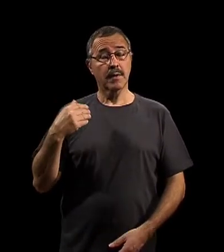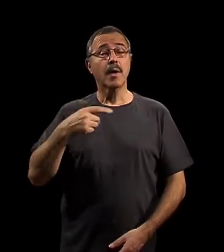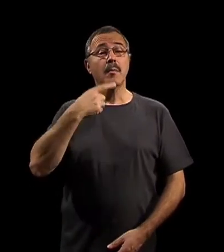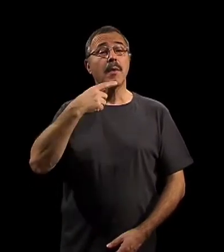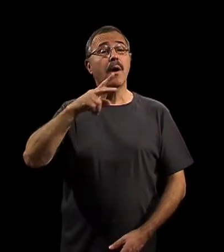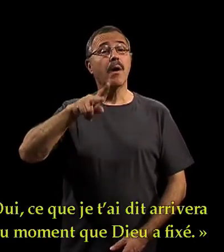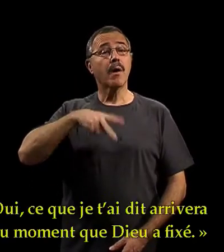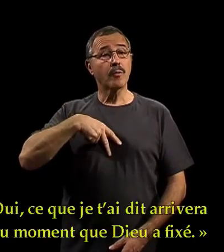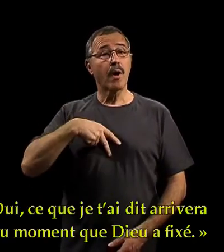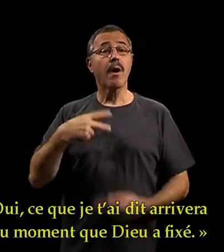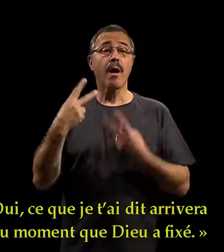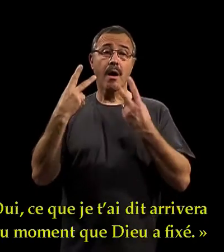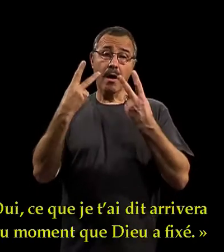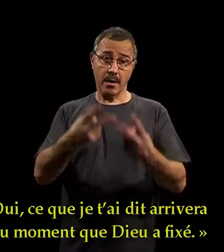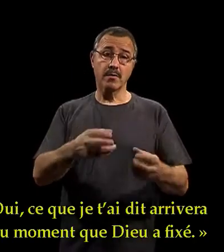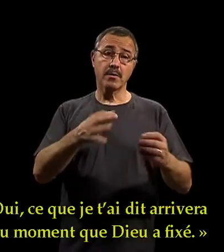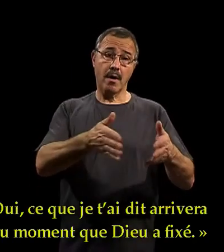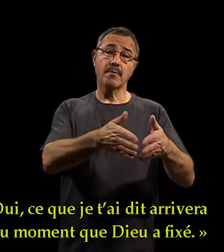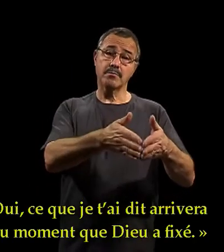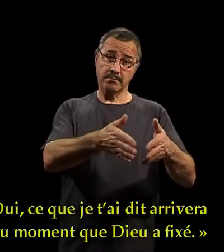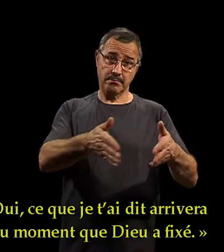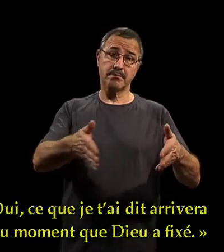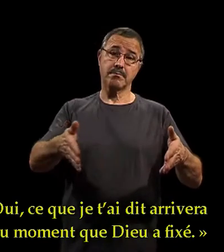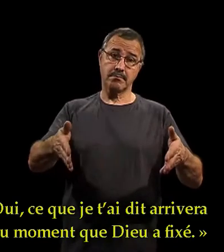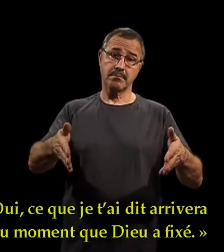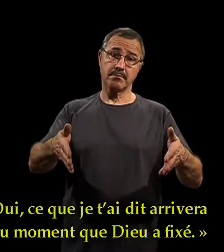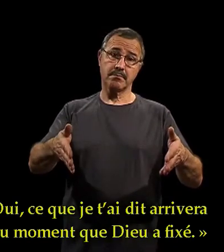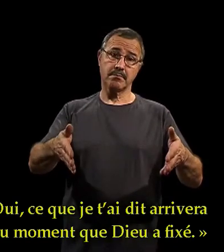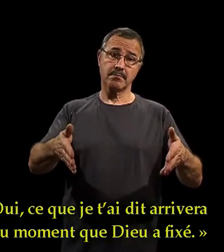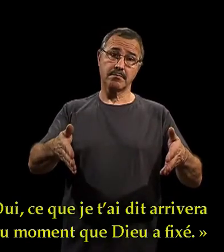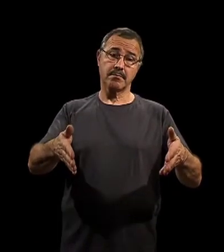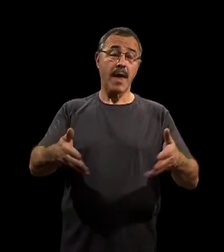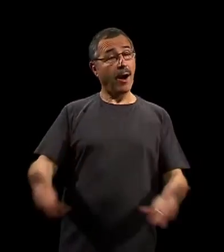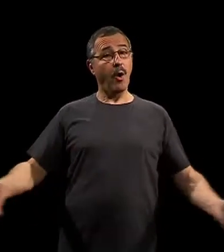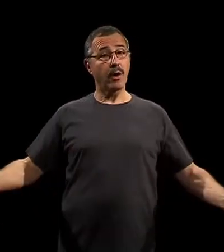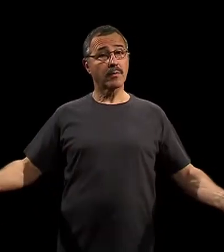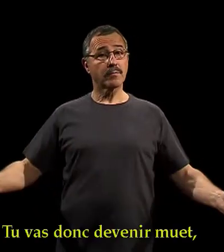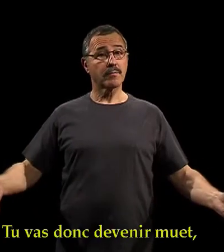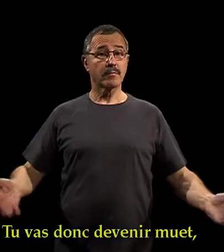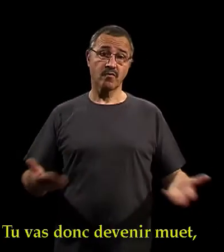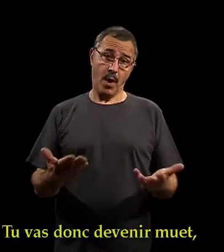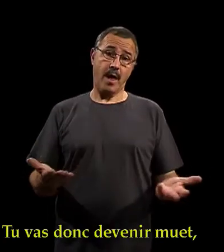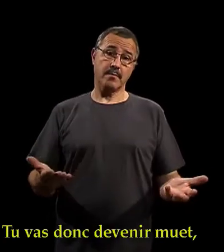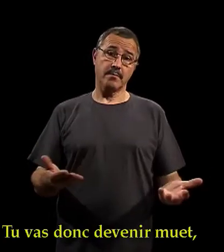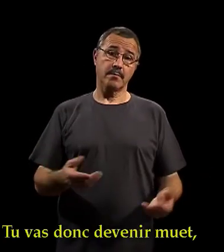Oui, ce que je t'ai dit arrivera au moment que Dieu a fixé. Tu vas donc devenir